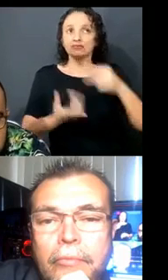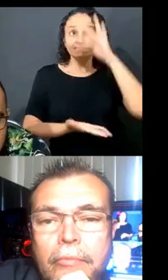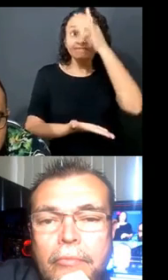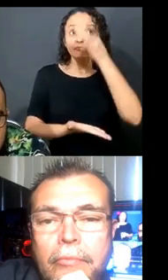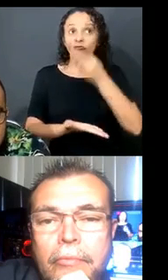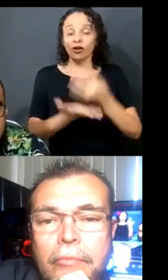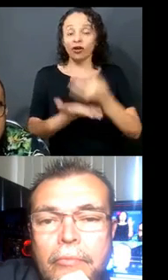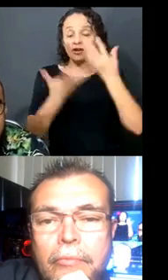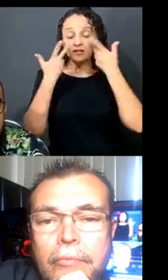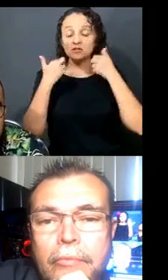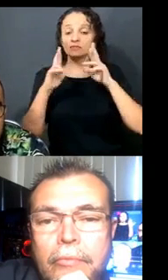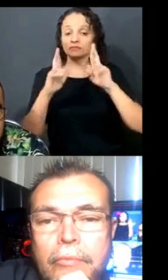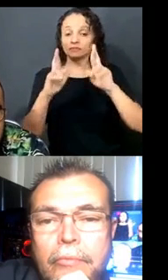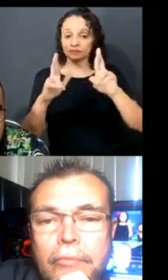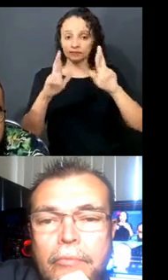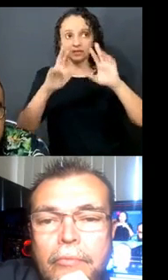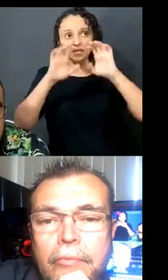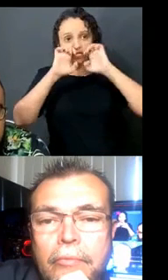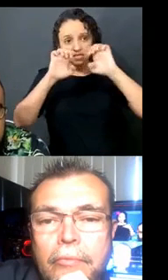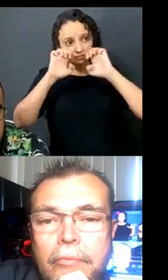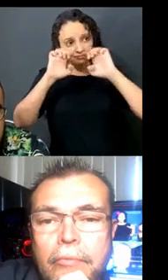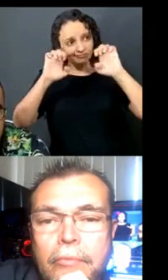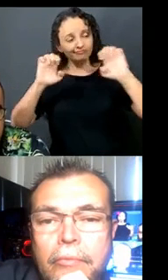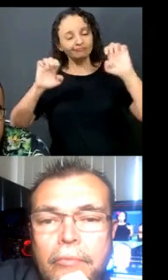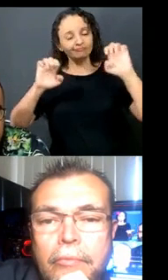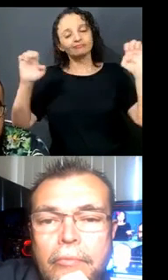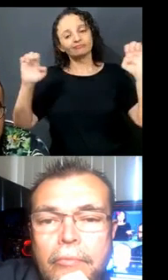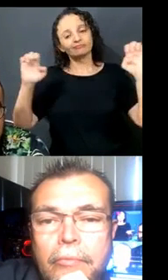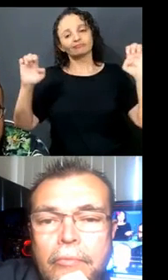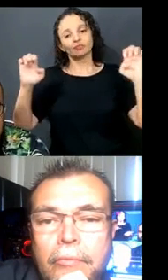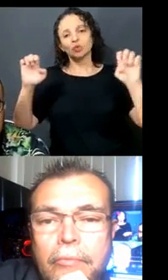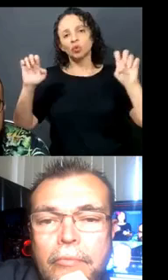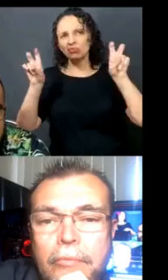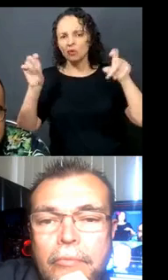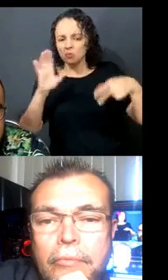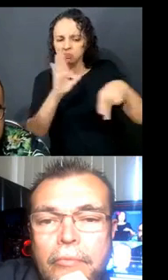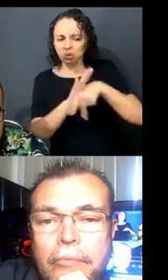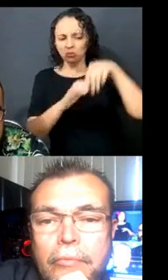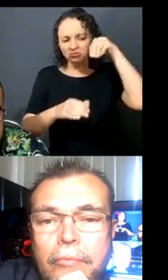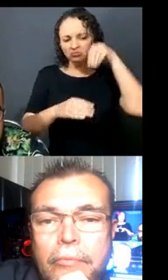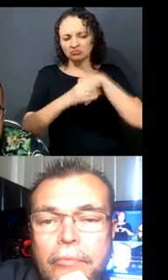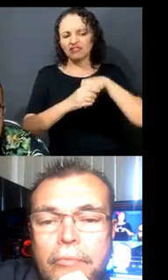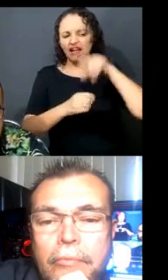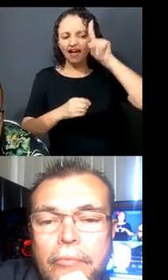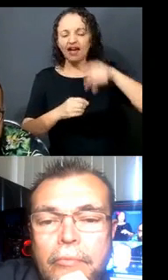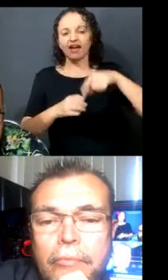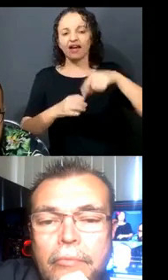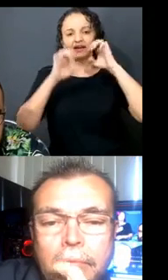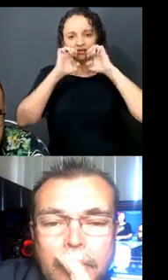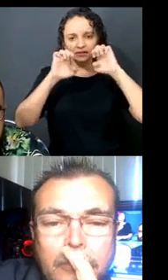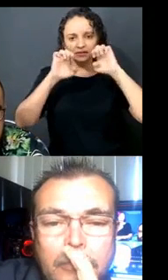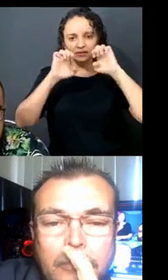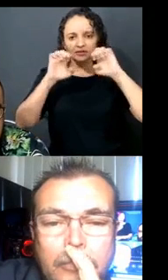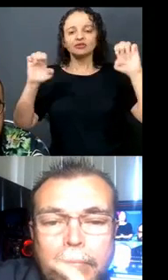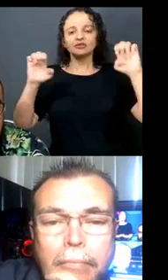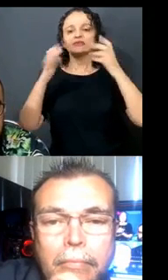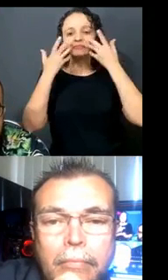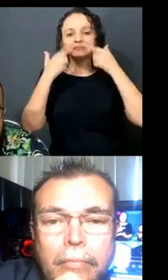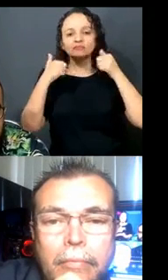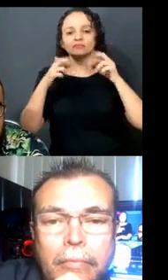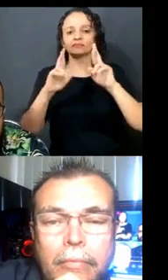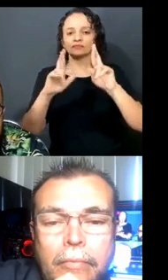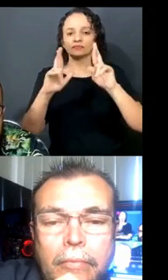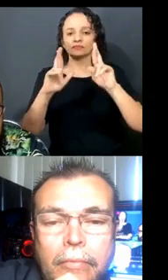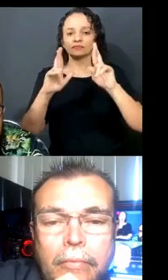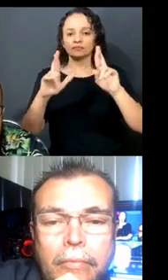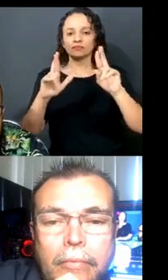em Deus, com a esperança do Evangelho, que a grande mensagem do Evangelho é a mensagem de esperança, a